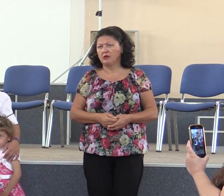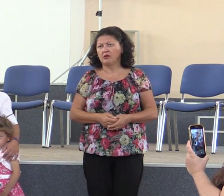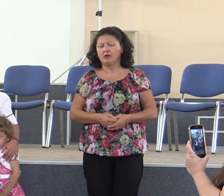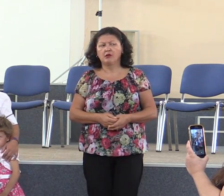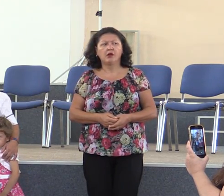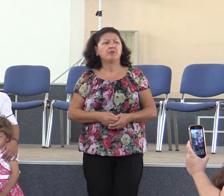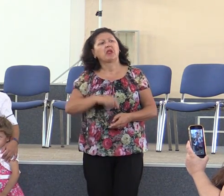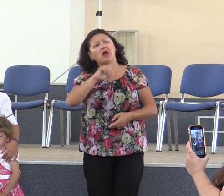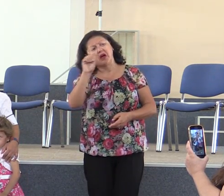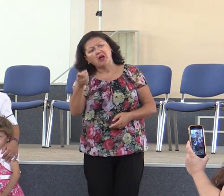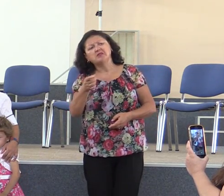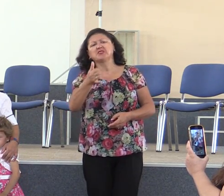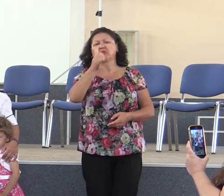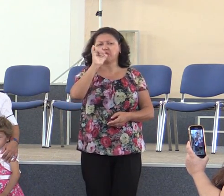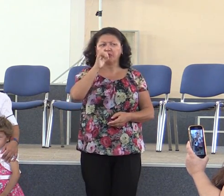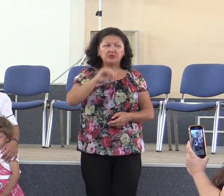Alții cu băutură,